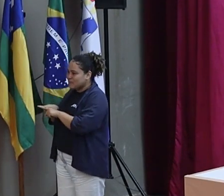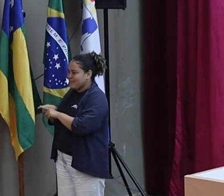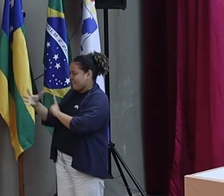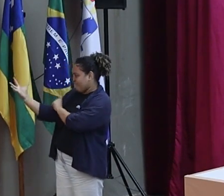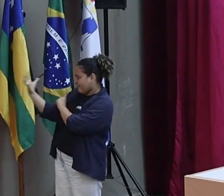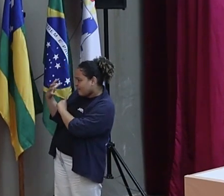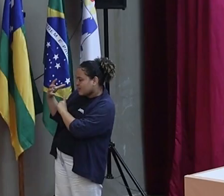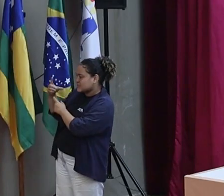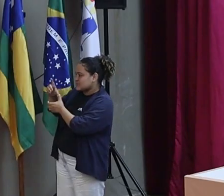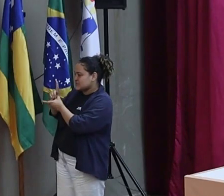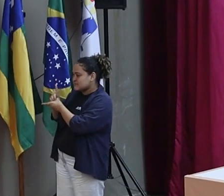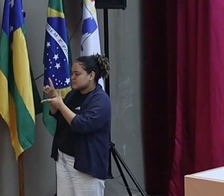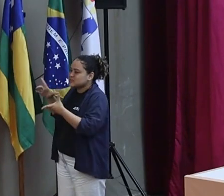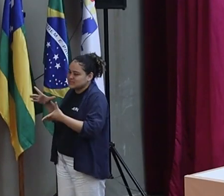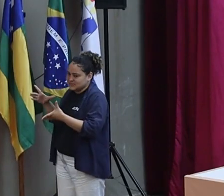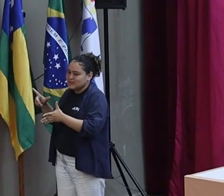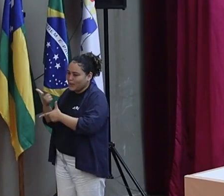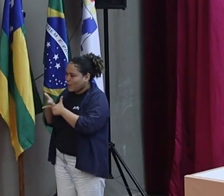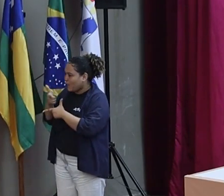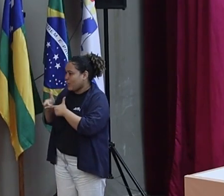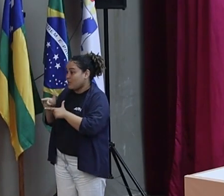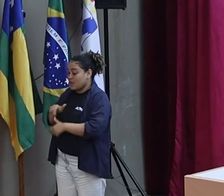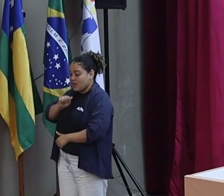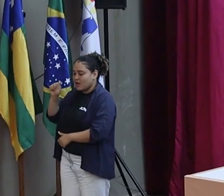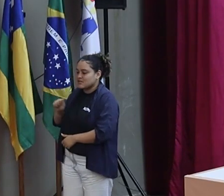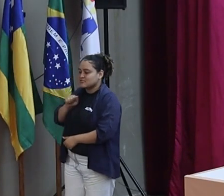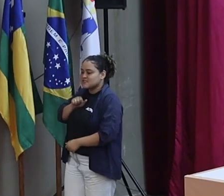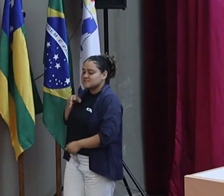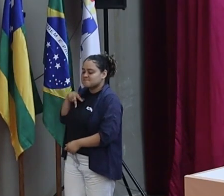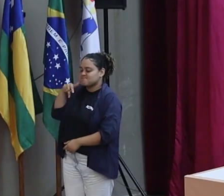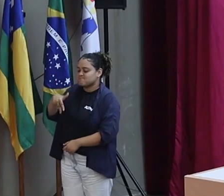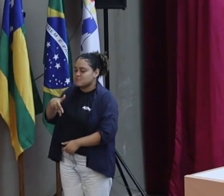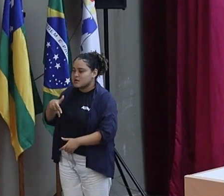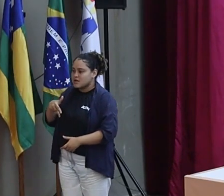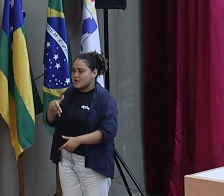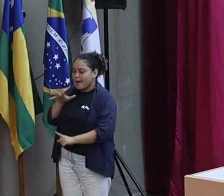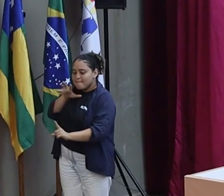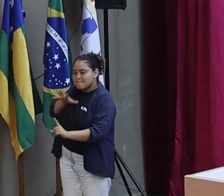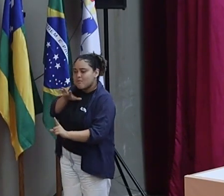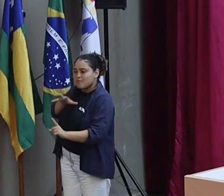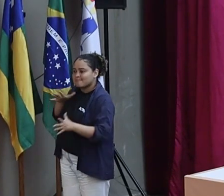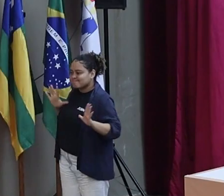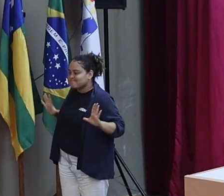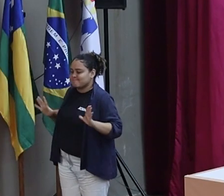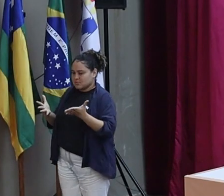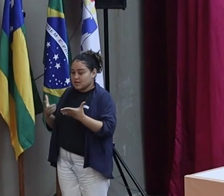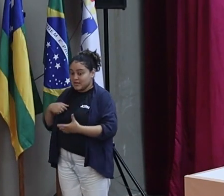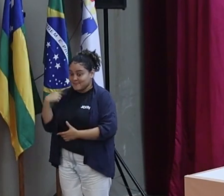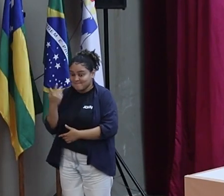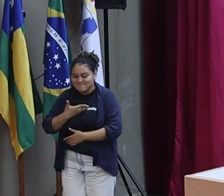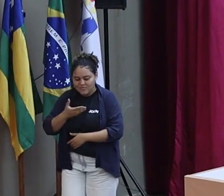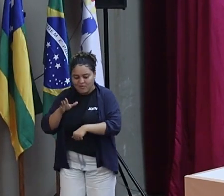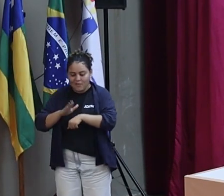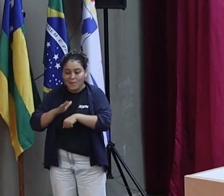né, à democracia, e como a associação se colocou numa postura combativa, né? Eu, como diz, eu estava, né? Eu vi esse